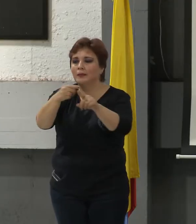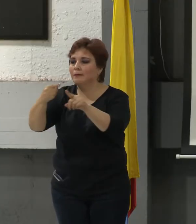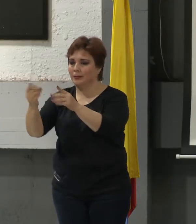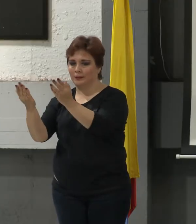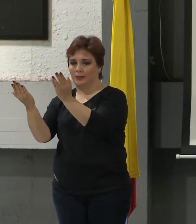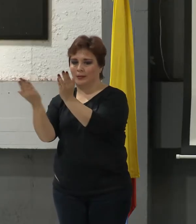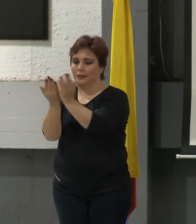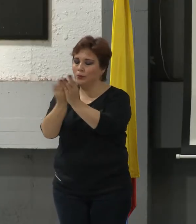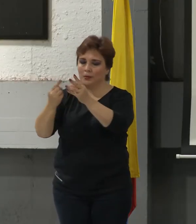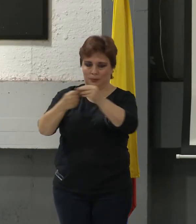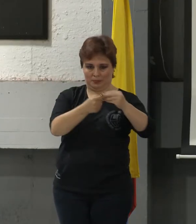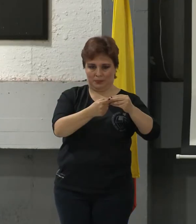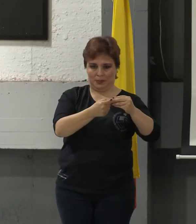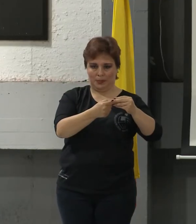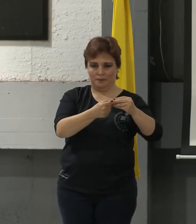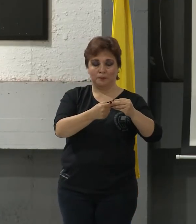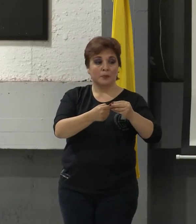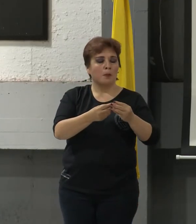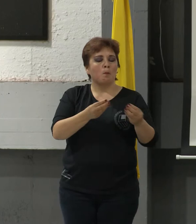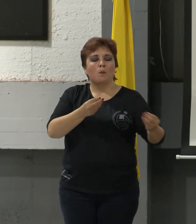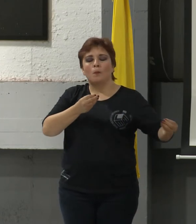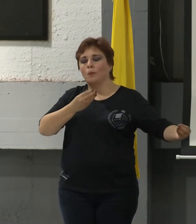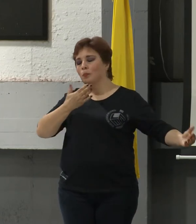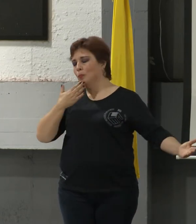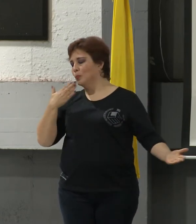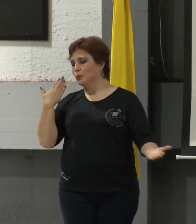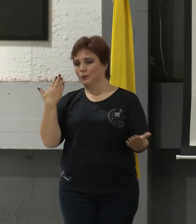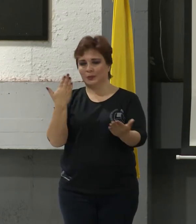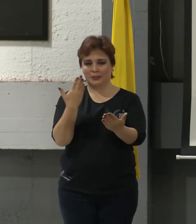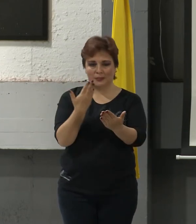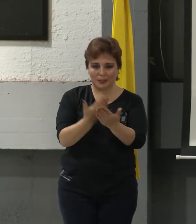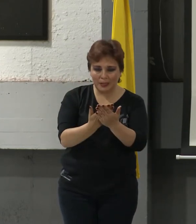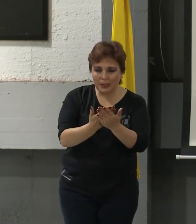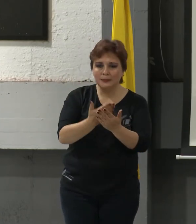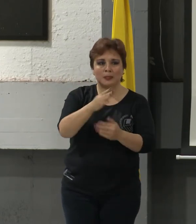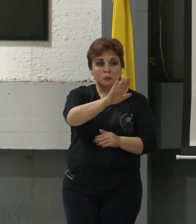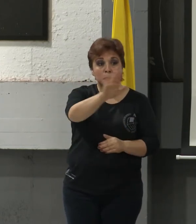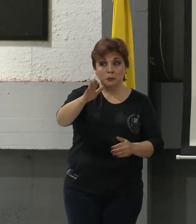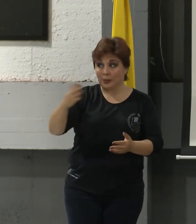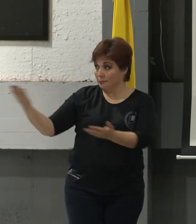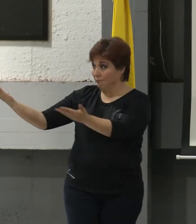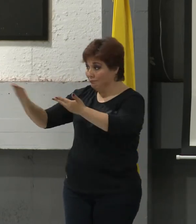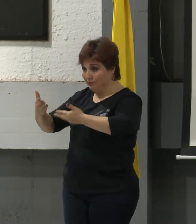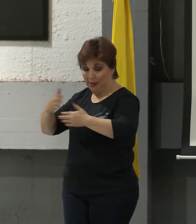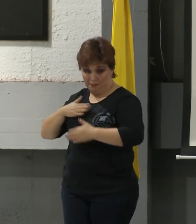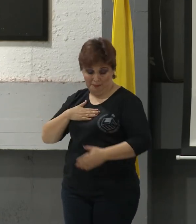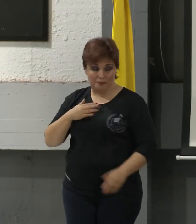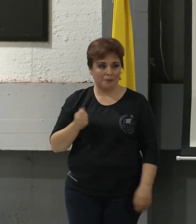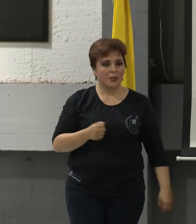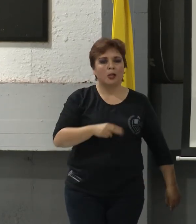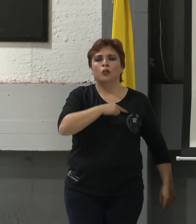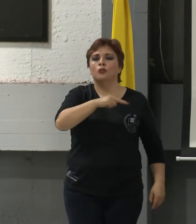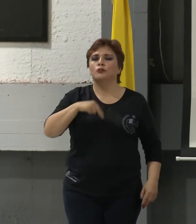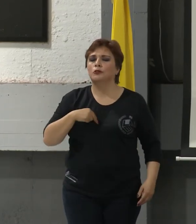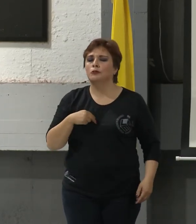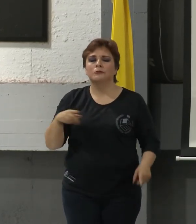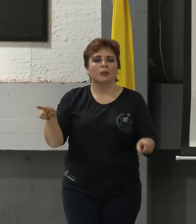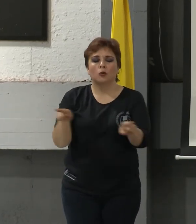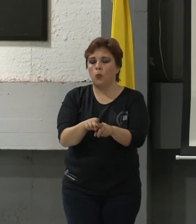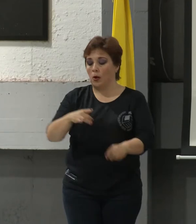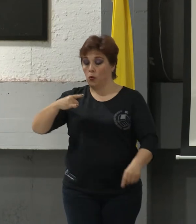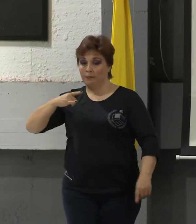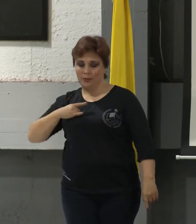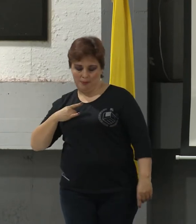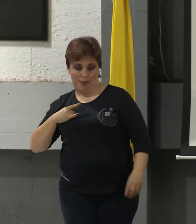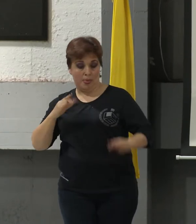muchísimas gracias por acogernos estamos celebrando con ustedes de la mano universidad colegio estos 50